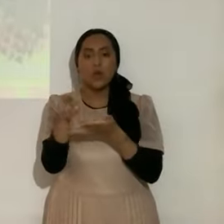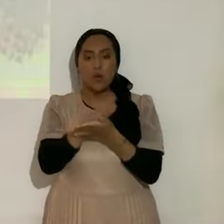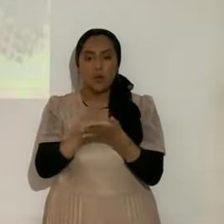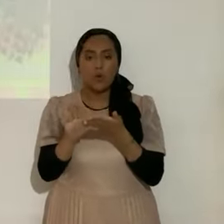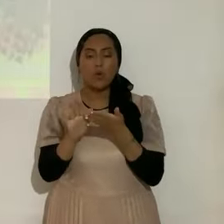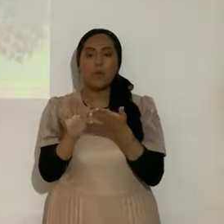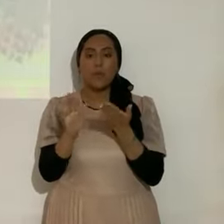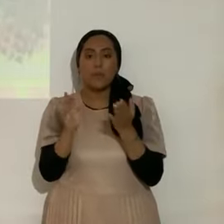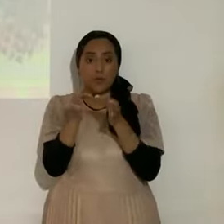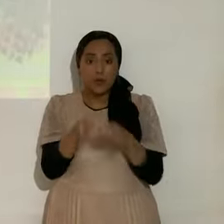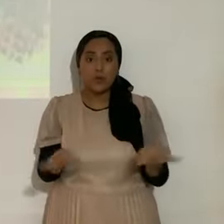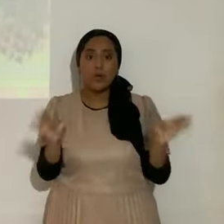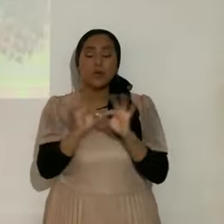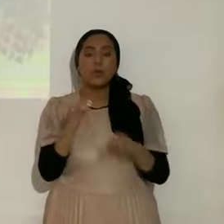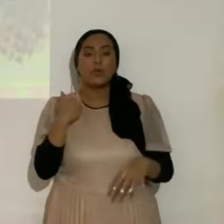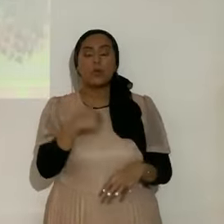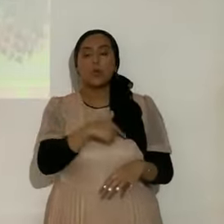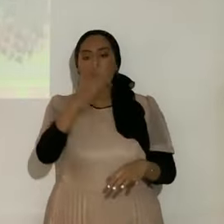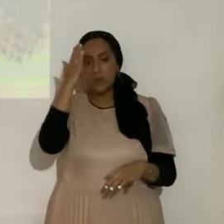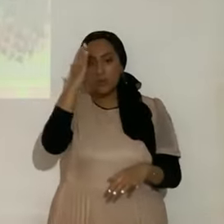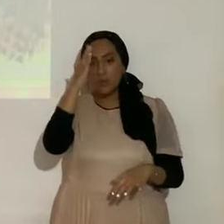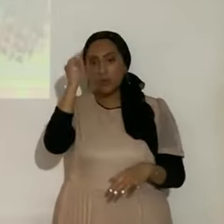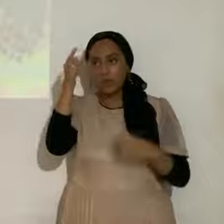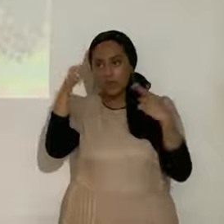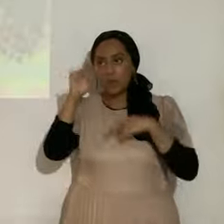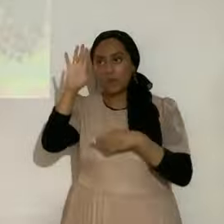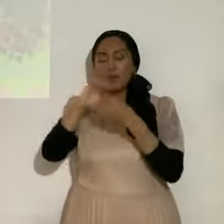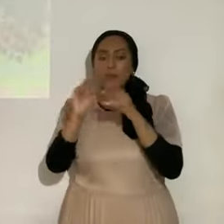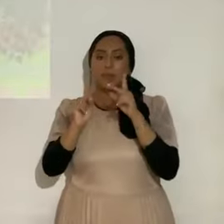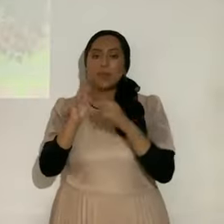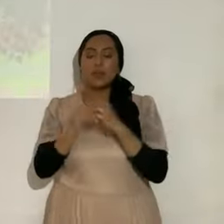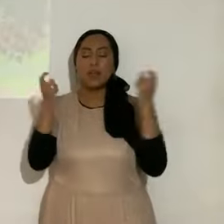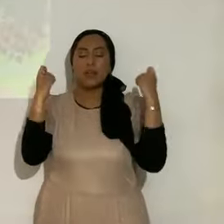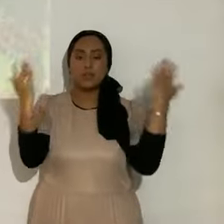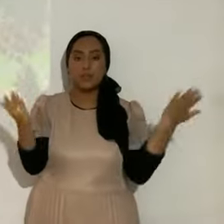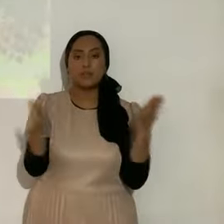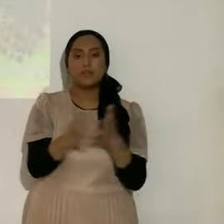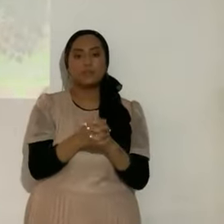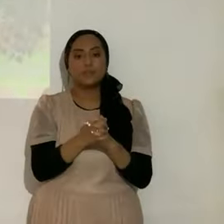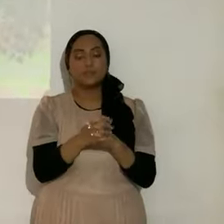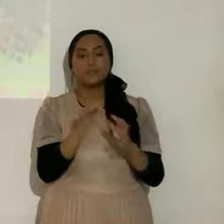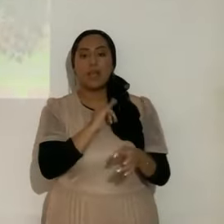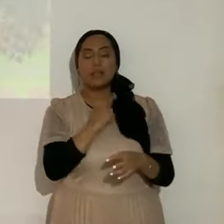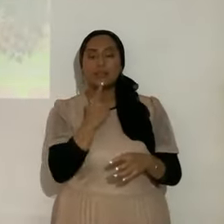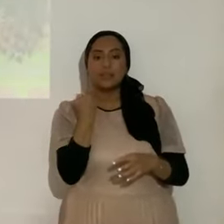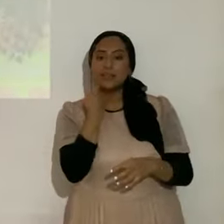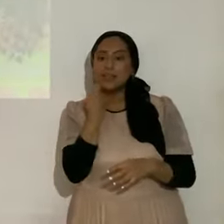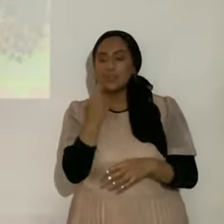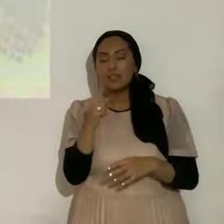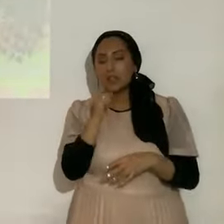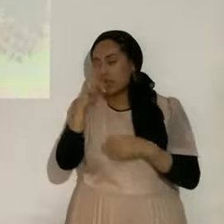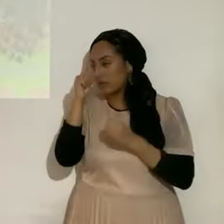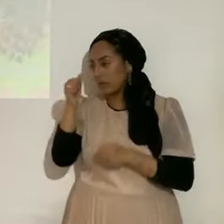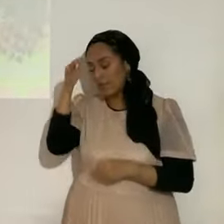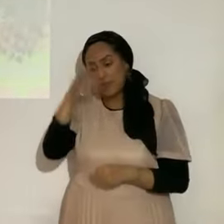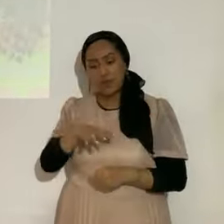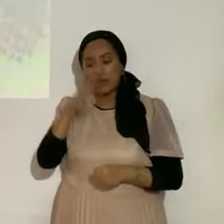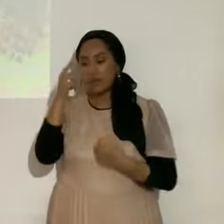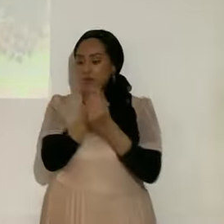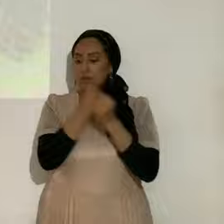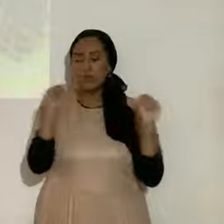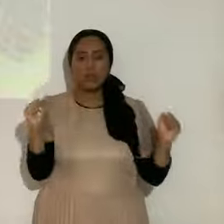porque es importante. Pero sabemos que Yahweh vendrá por su pueblo. Aleluya. Dije hace un momento, no confiar en los hombres para